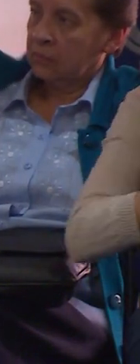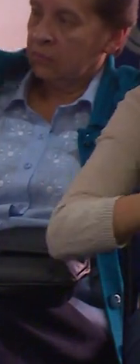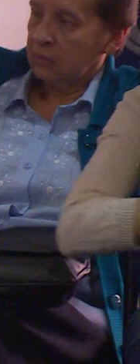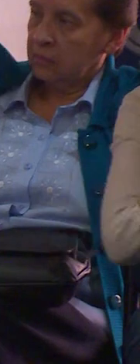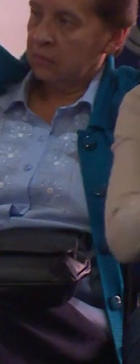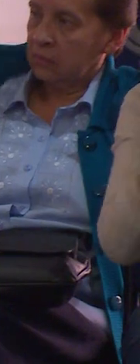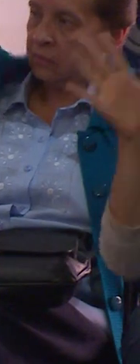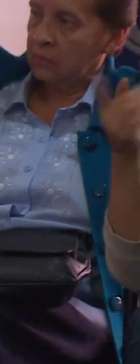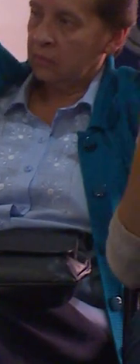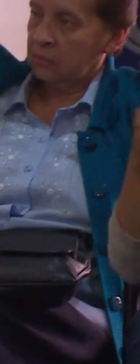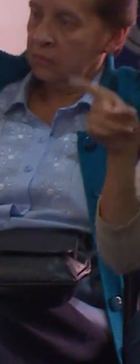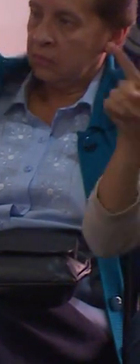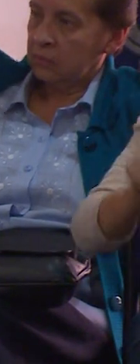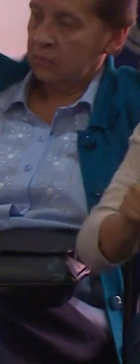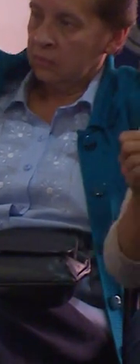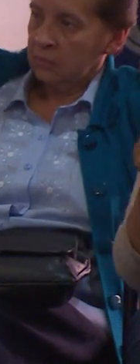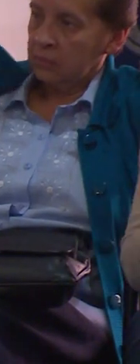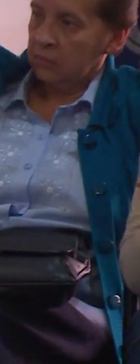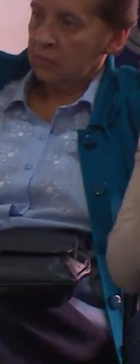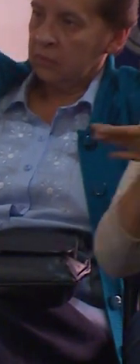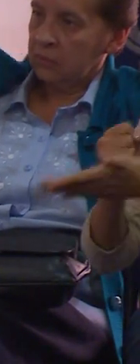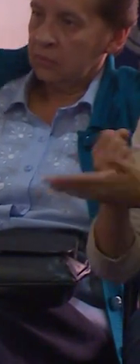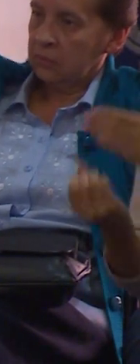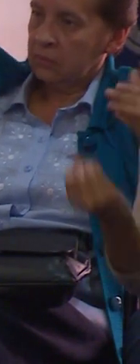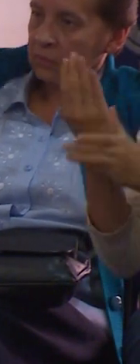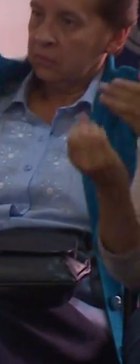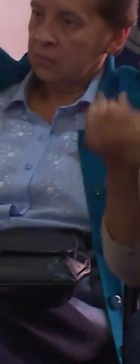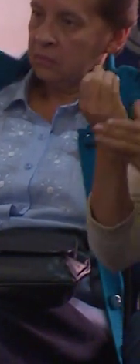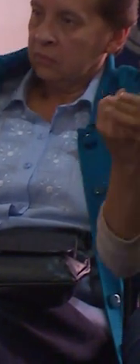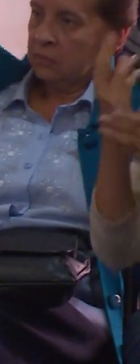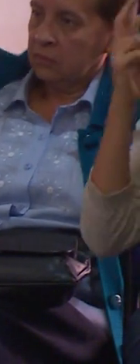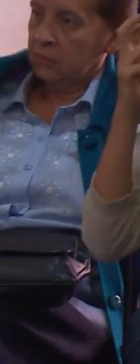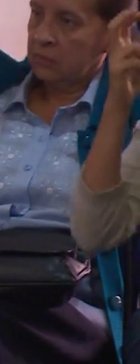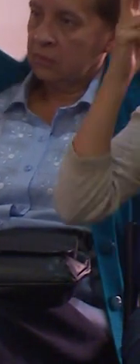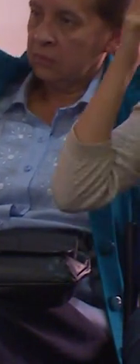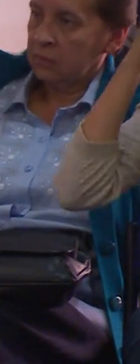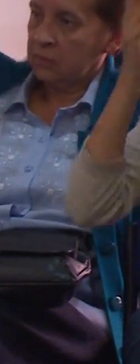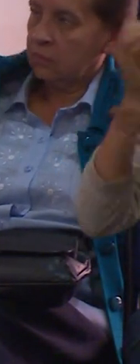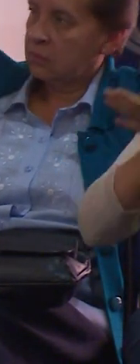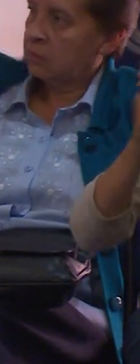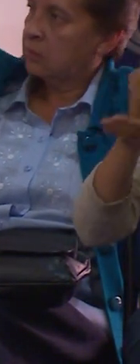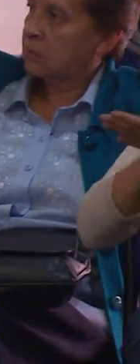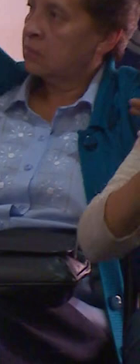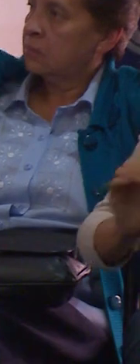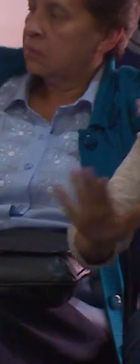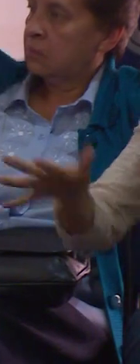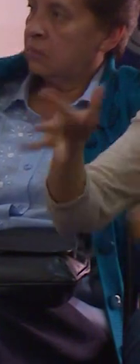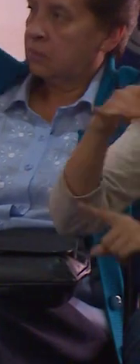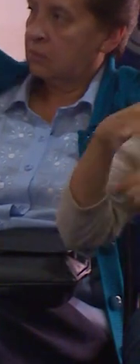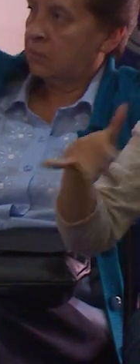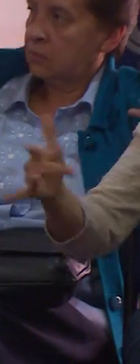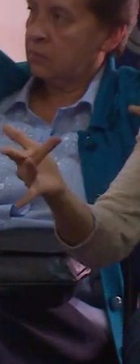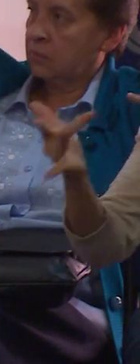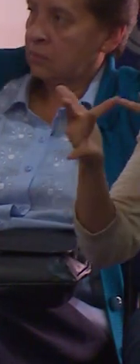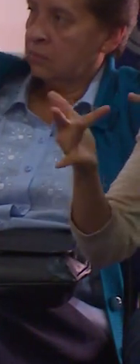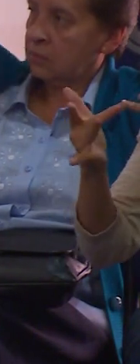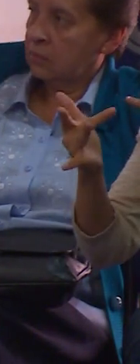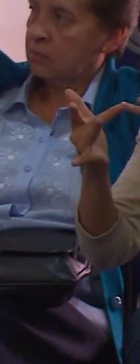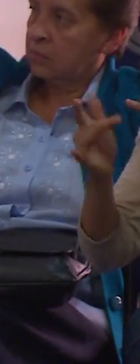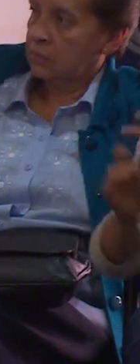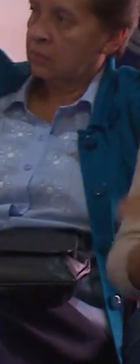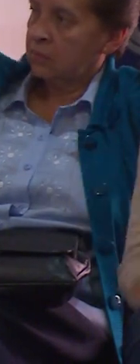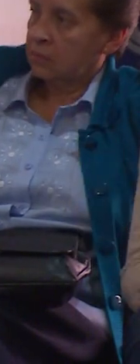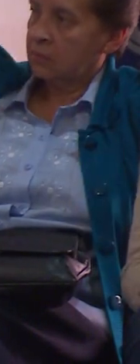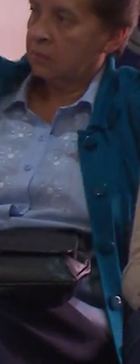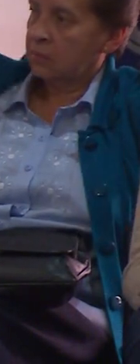la producción, digamos, de nuevo conocimiento de una biología en contexto y es con las realidades de